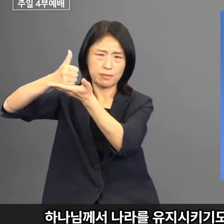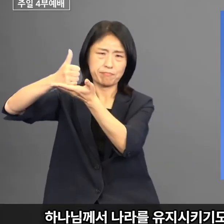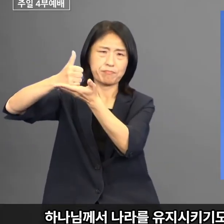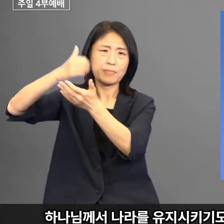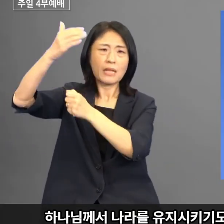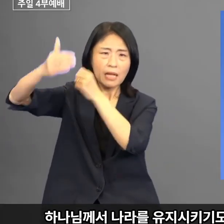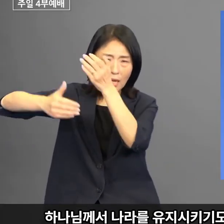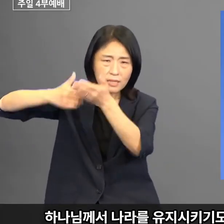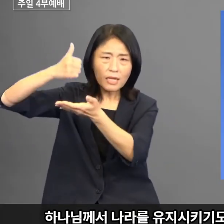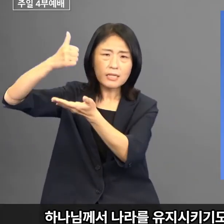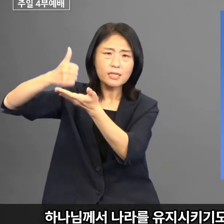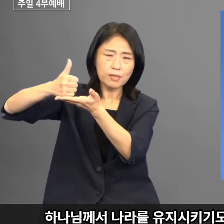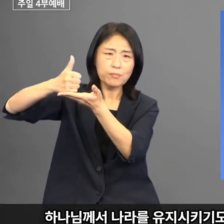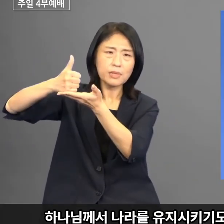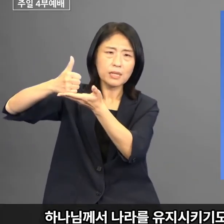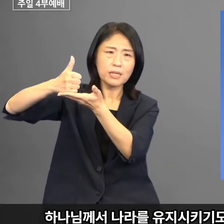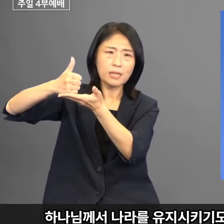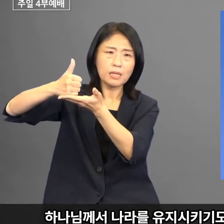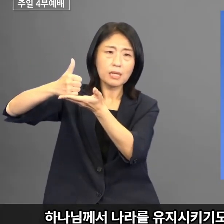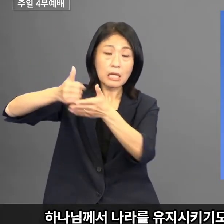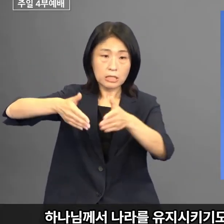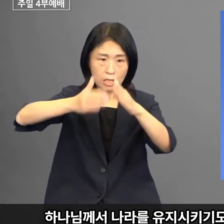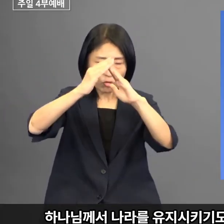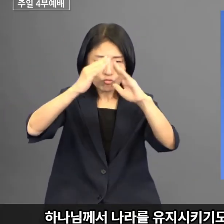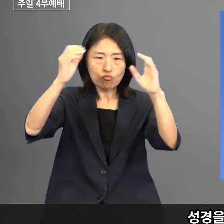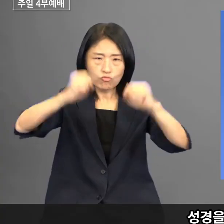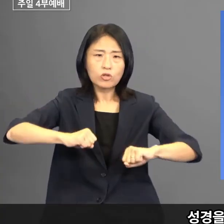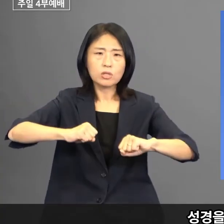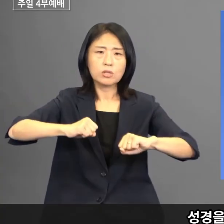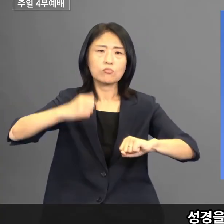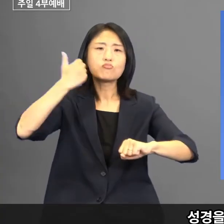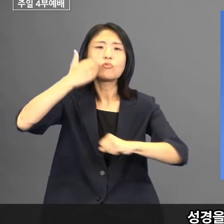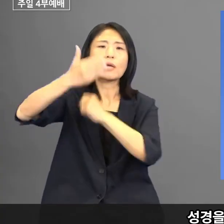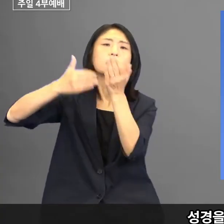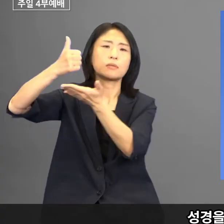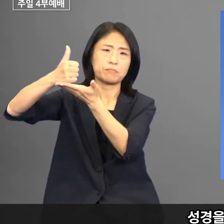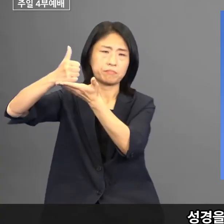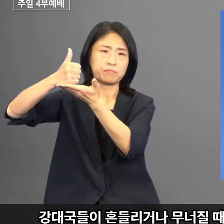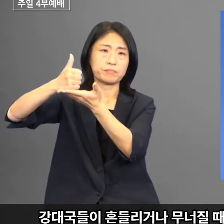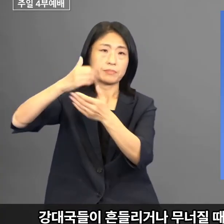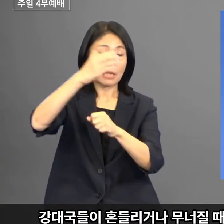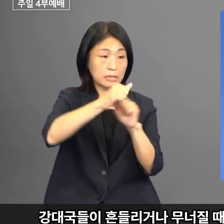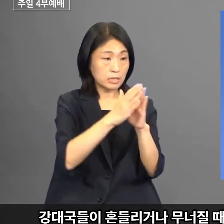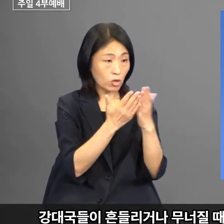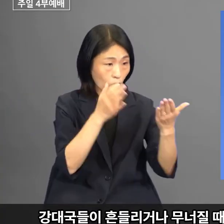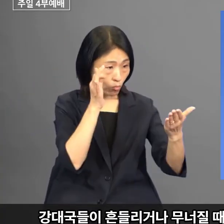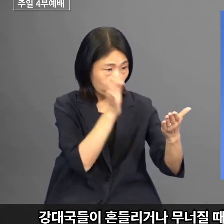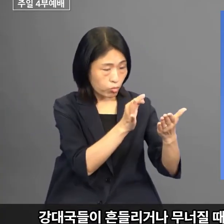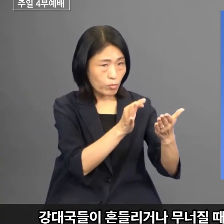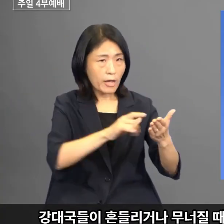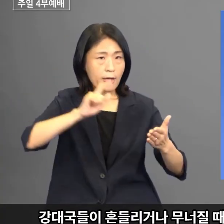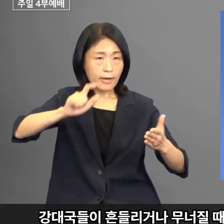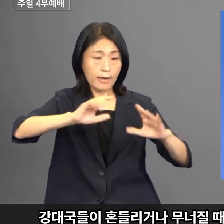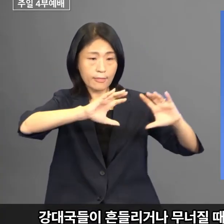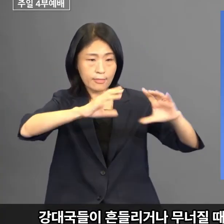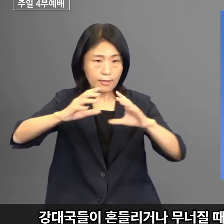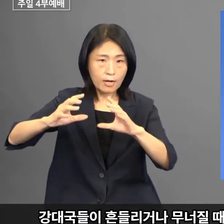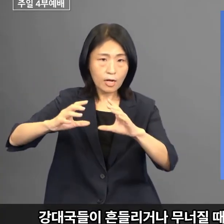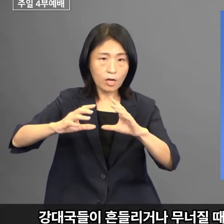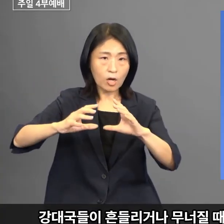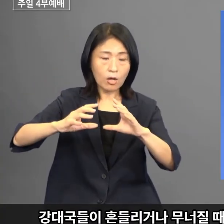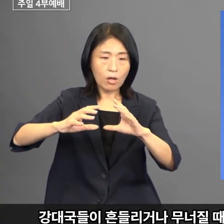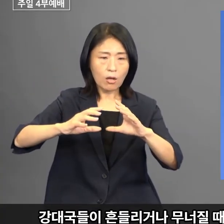나라를 유지시키기도 하시고 무너뜨리기도 하시는 건데 성경을 보니까요, 강대국들이 흔들리거나